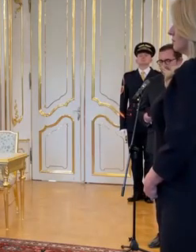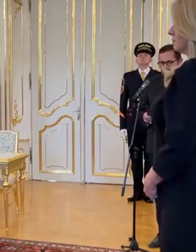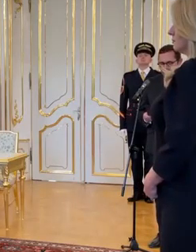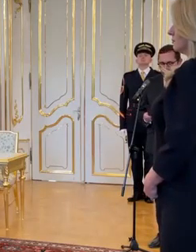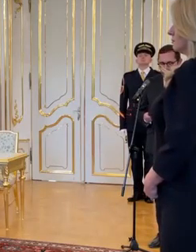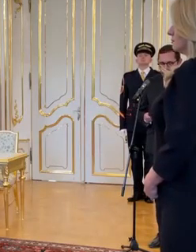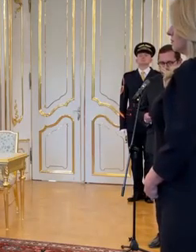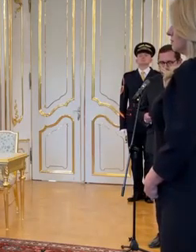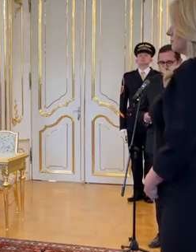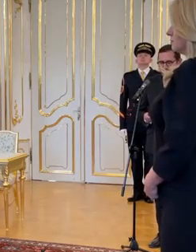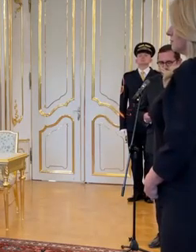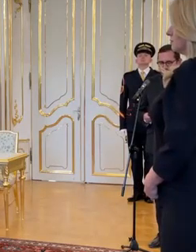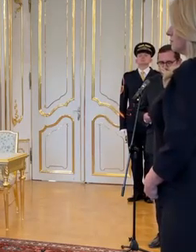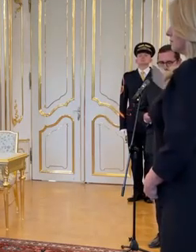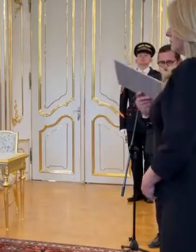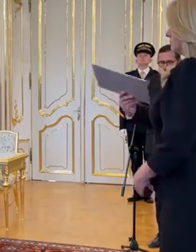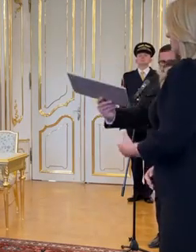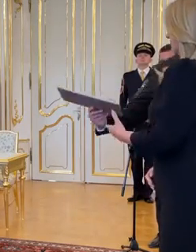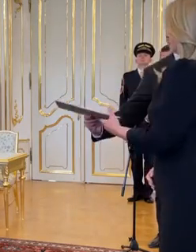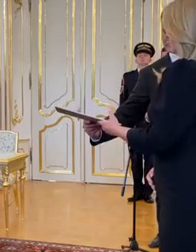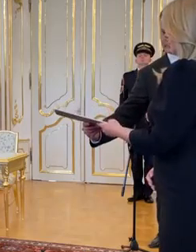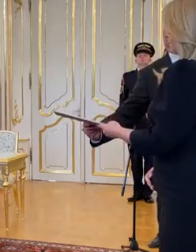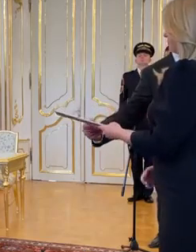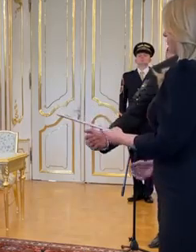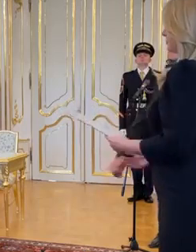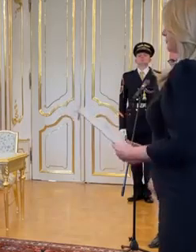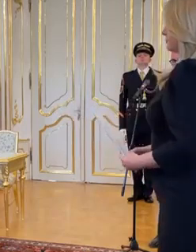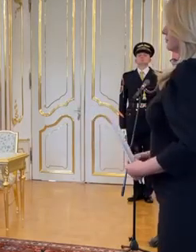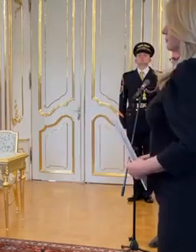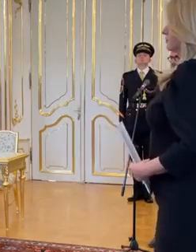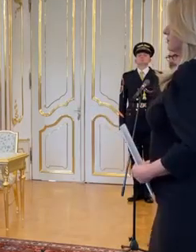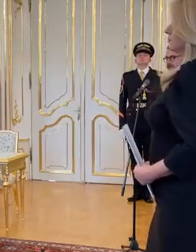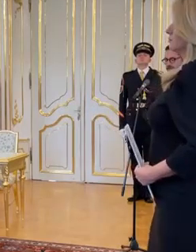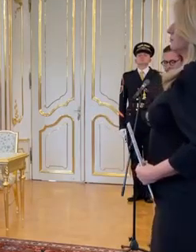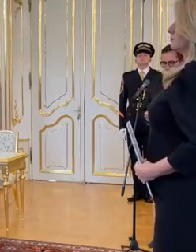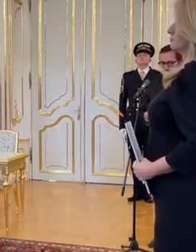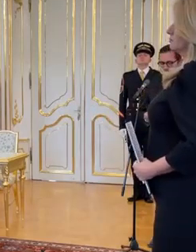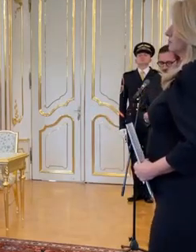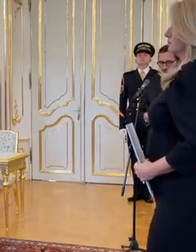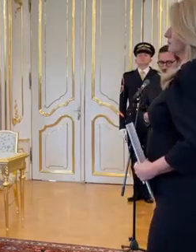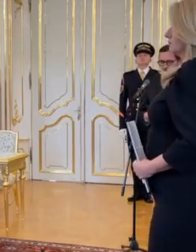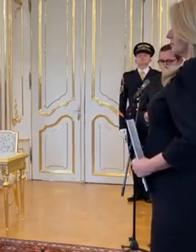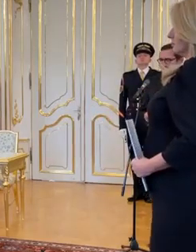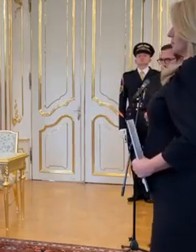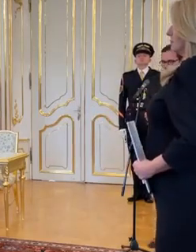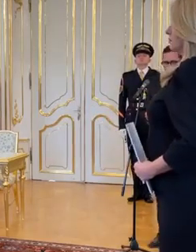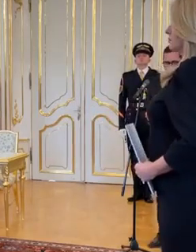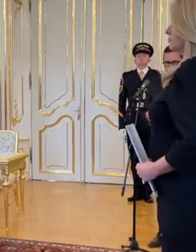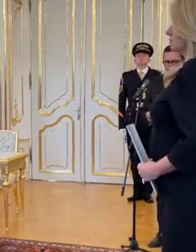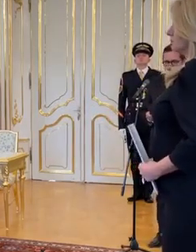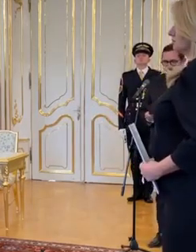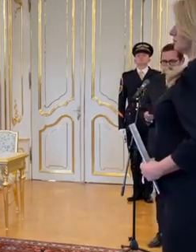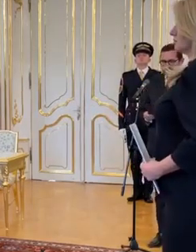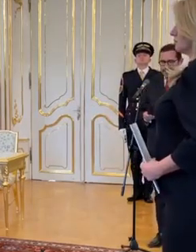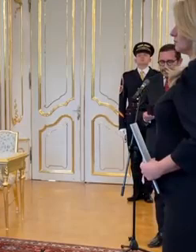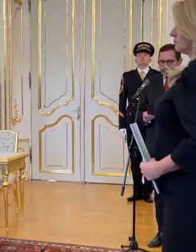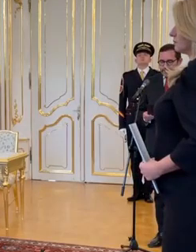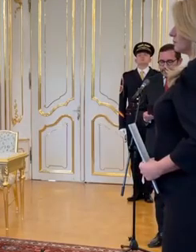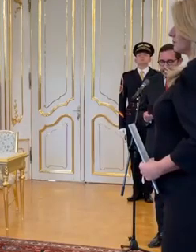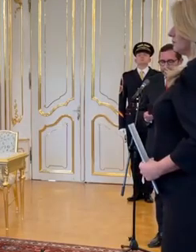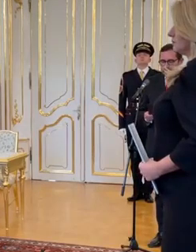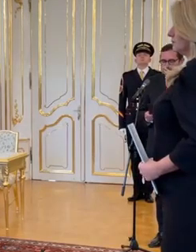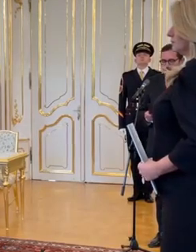Prezidentka Slovenskej republiky Zuzana Čaputová podľa článku 102 odsek 1 písmeno G ústavy prijíma demisiu podpredsedu